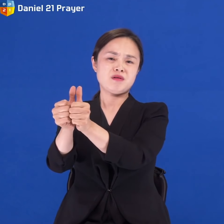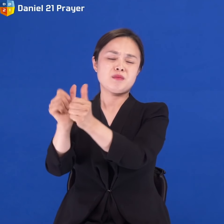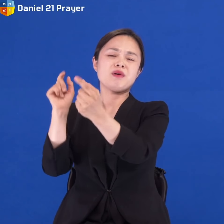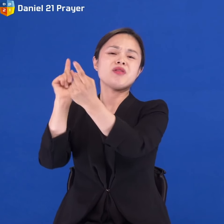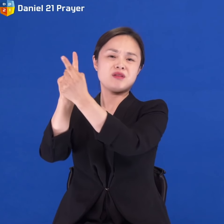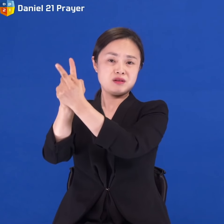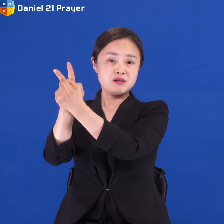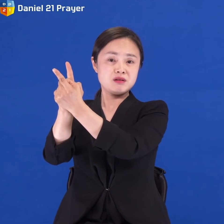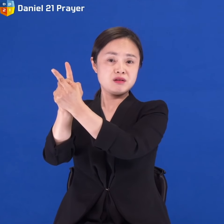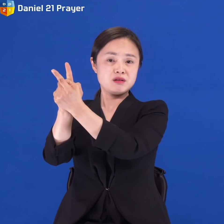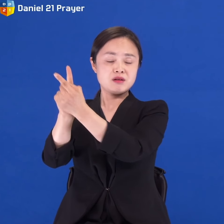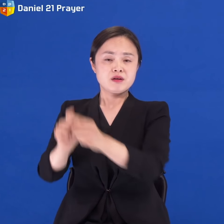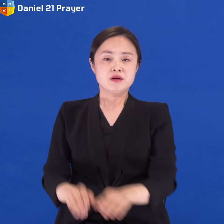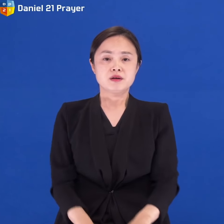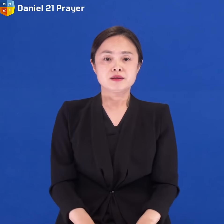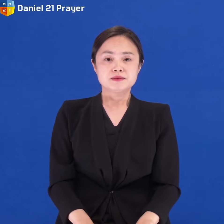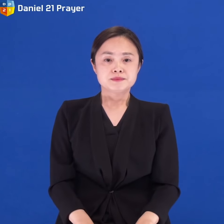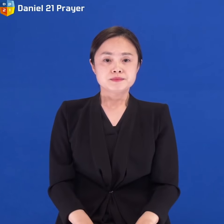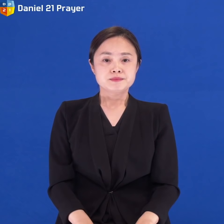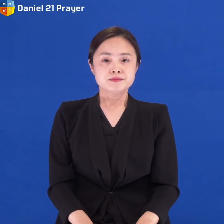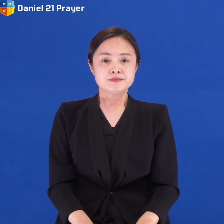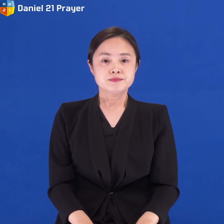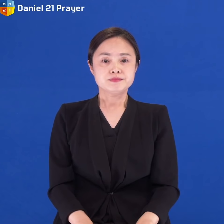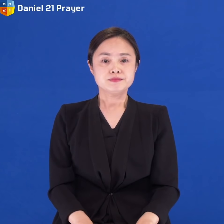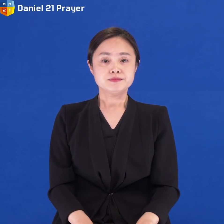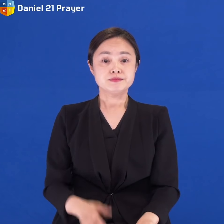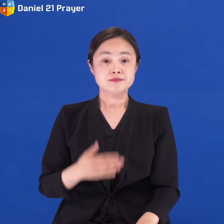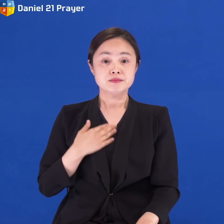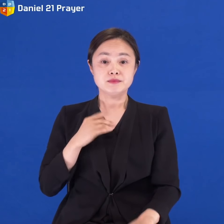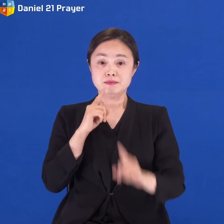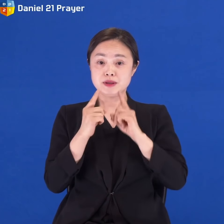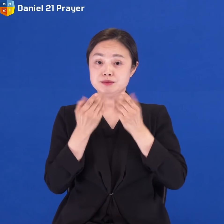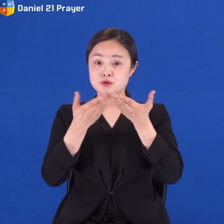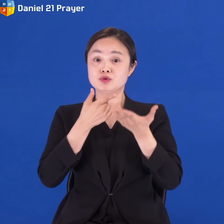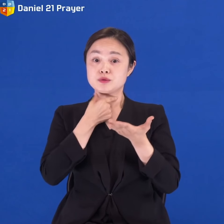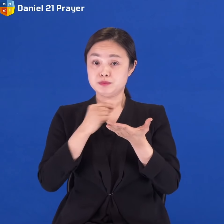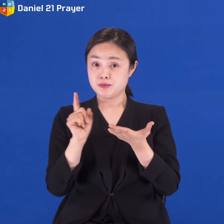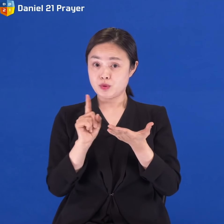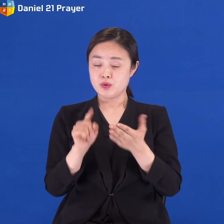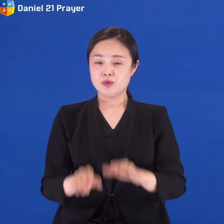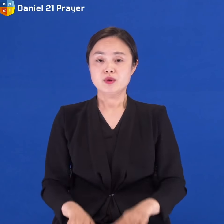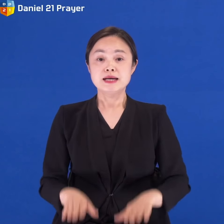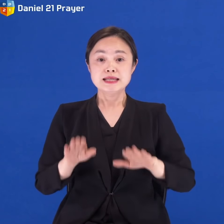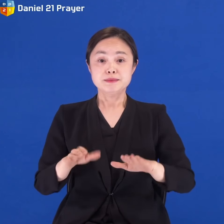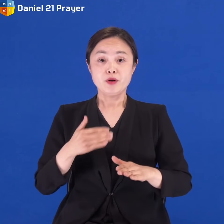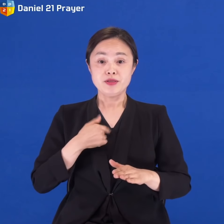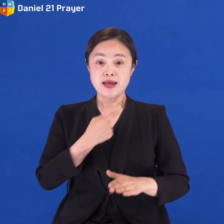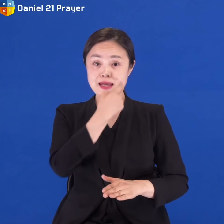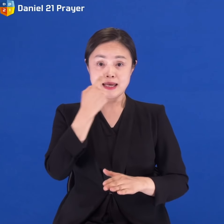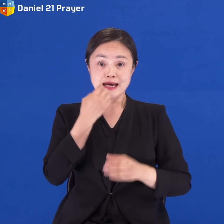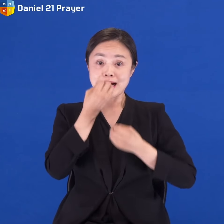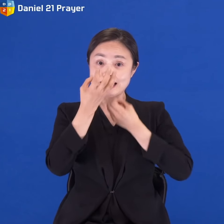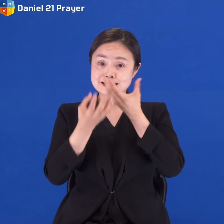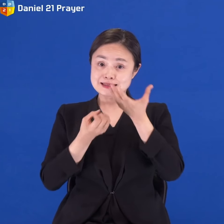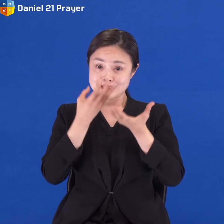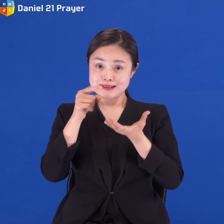제가 여기서 잠깐 짚고 넘어갈 것은요, 이번 간증이 제가